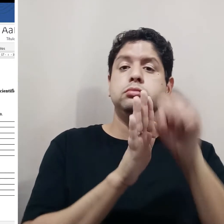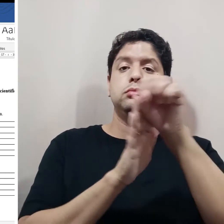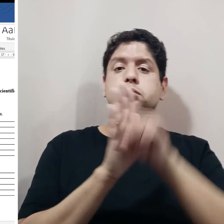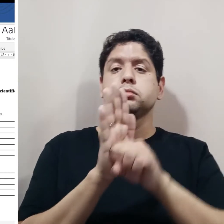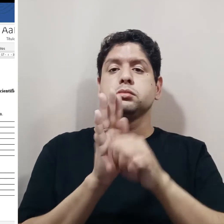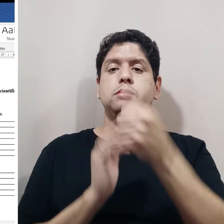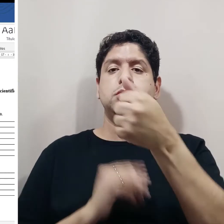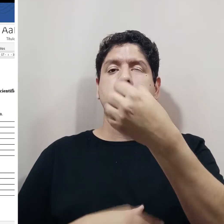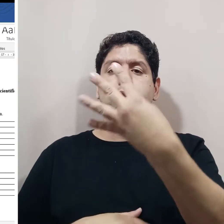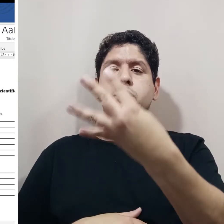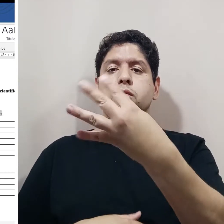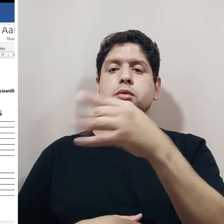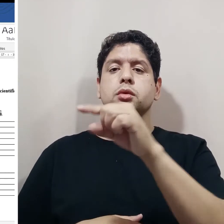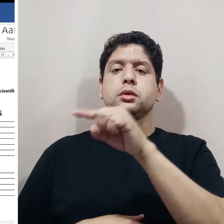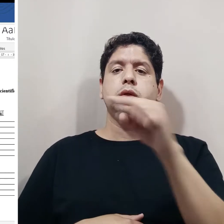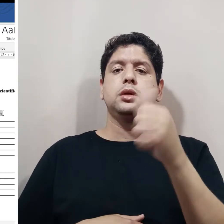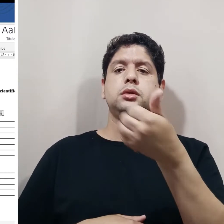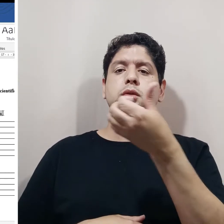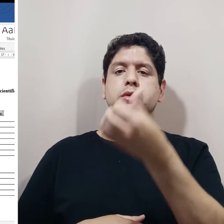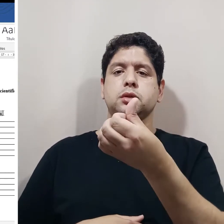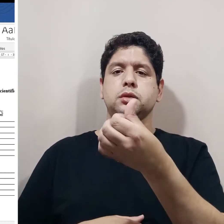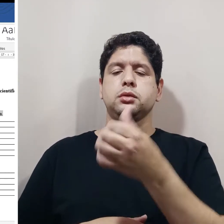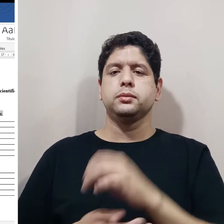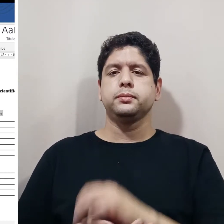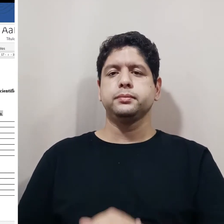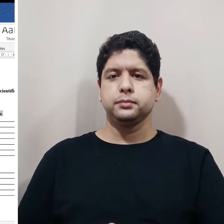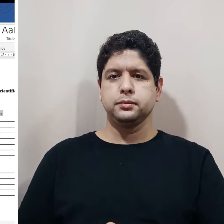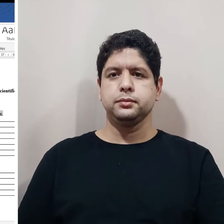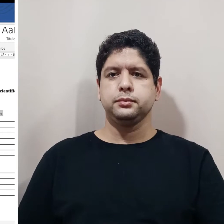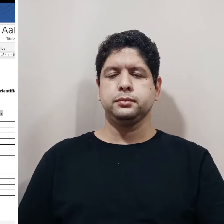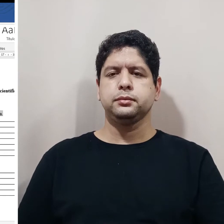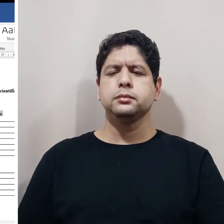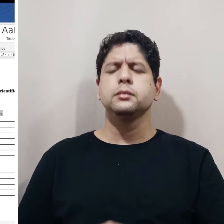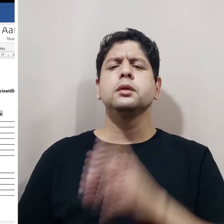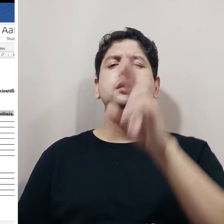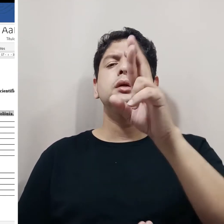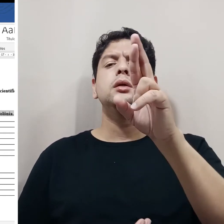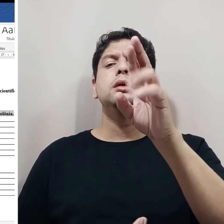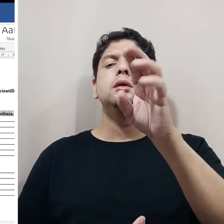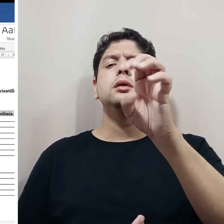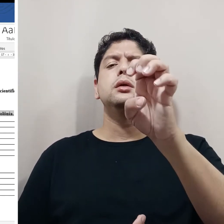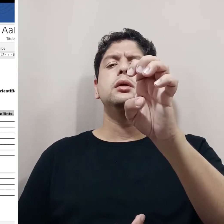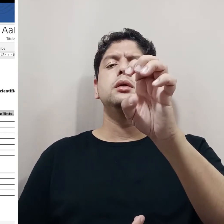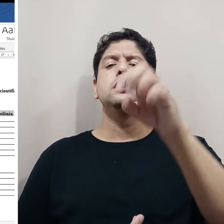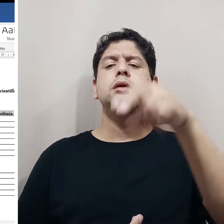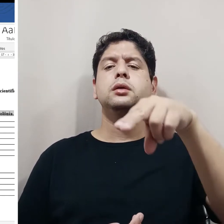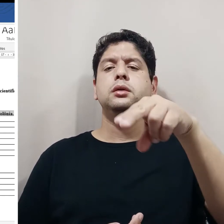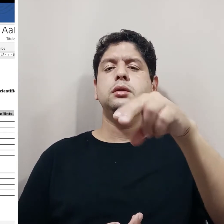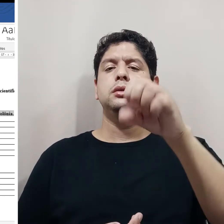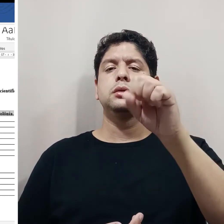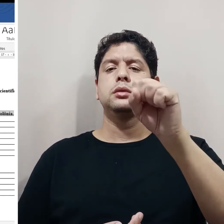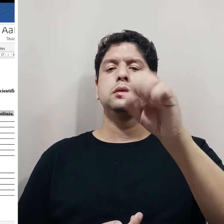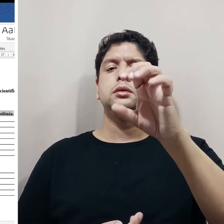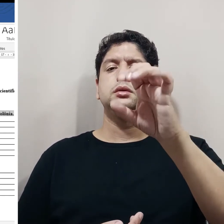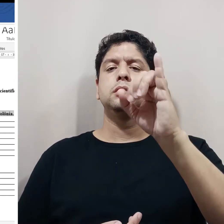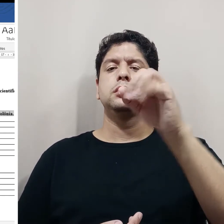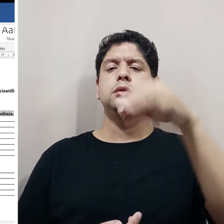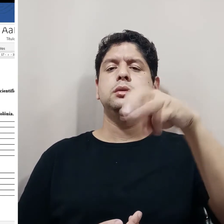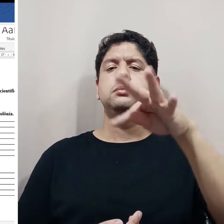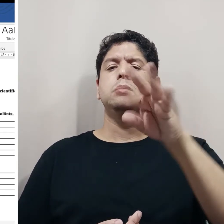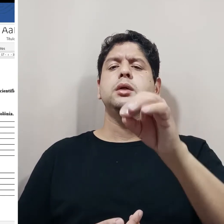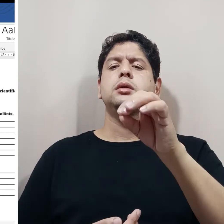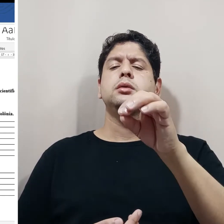aí, impulso, né, das artes e da ciência entre os séculos XIV e XVI.